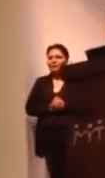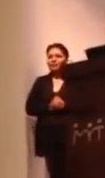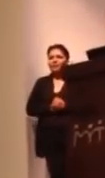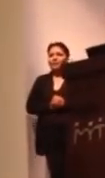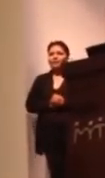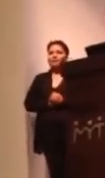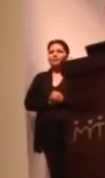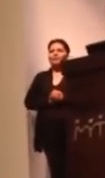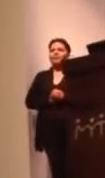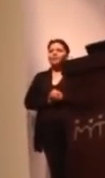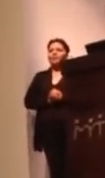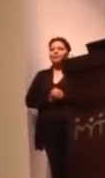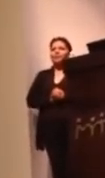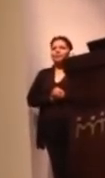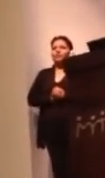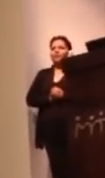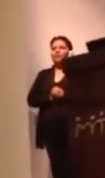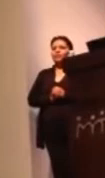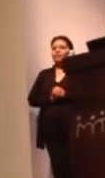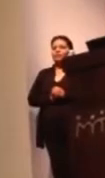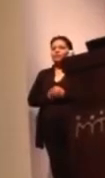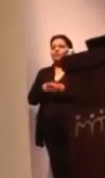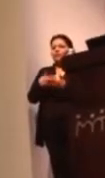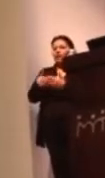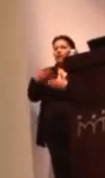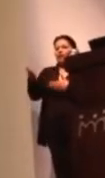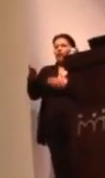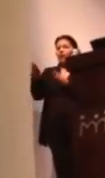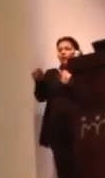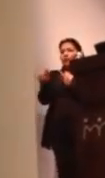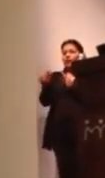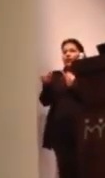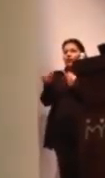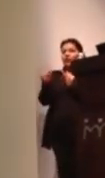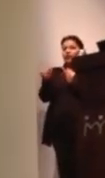Para captar atención. Al frente. ¿Por qué al frente?